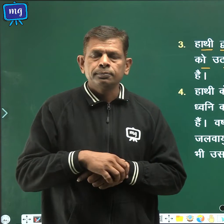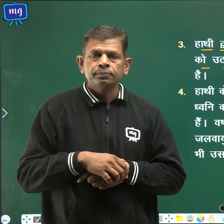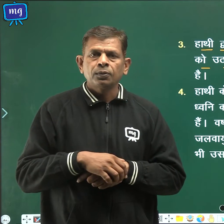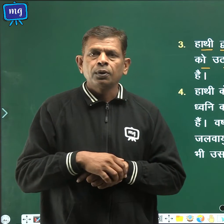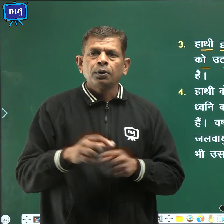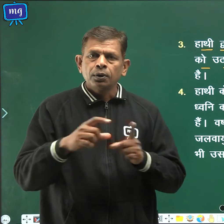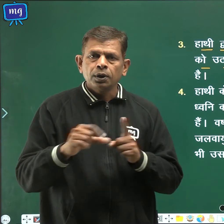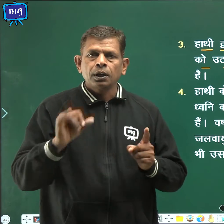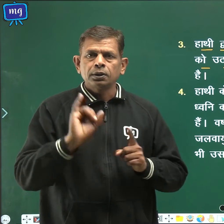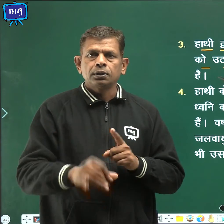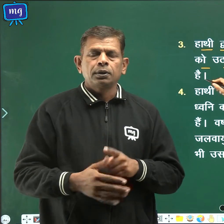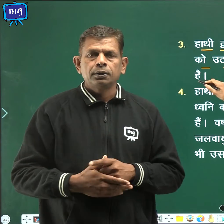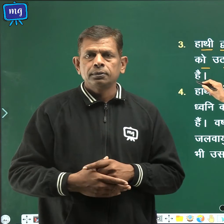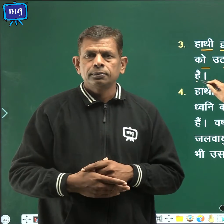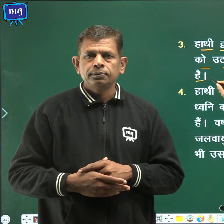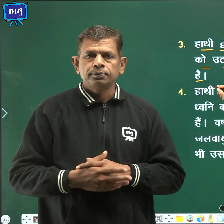किया जाता है।